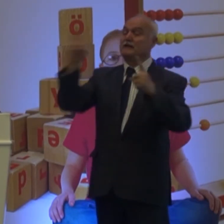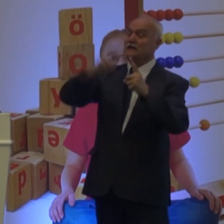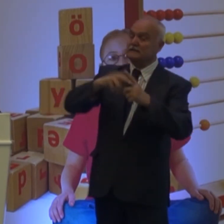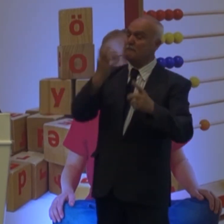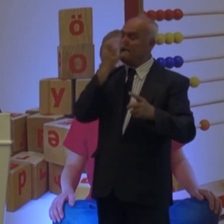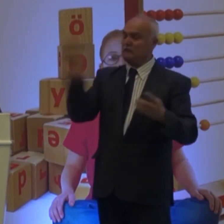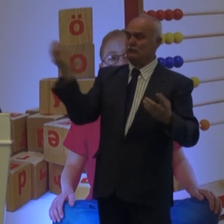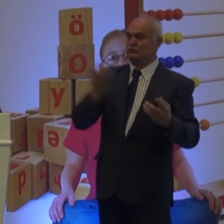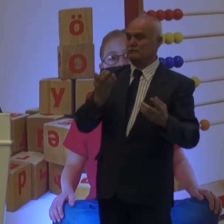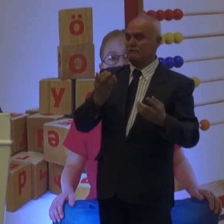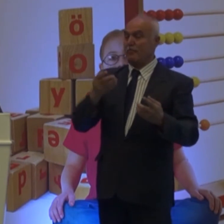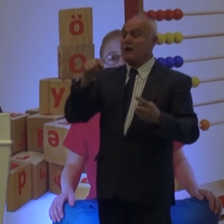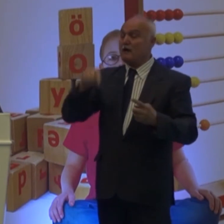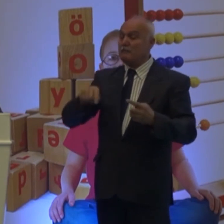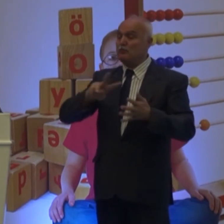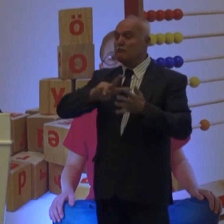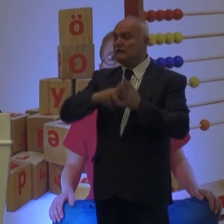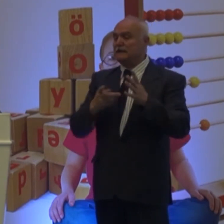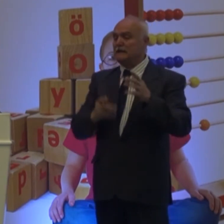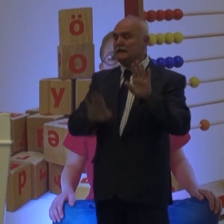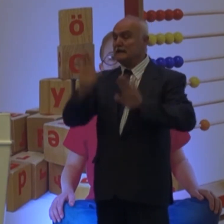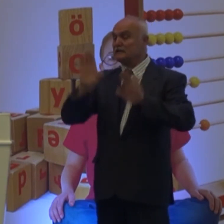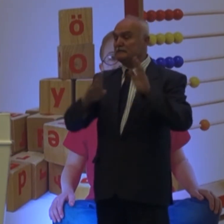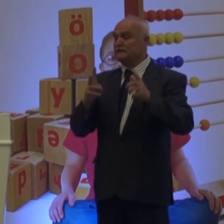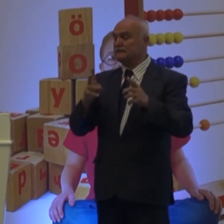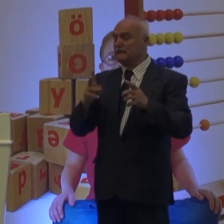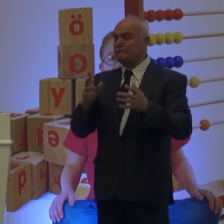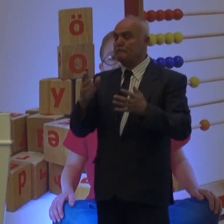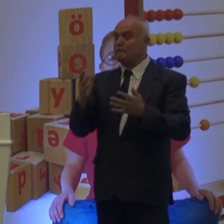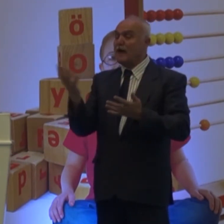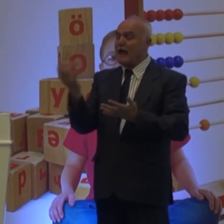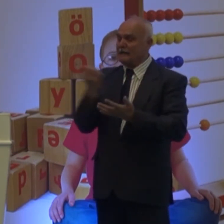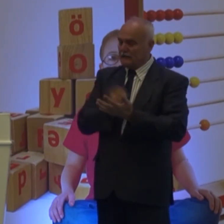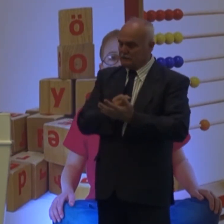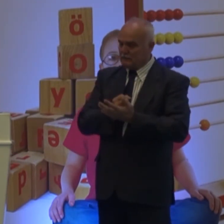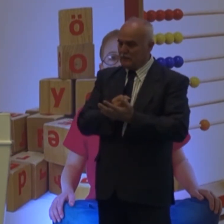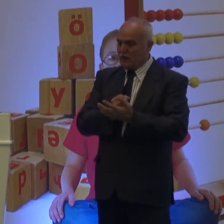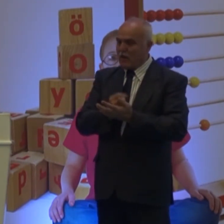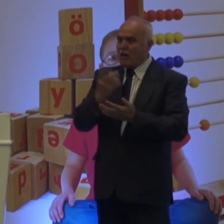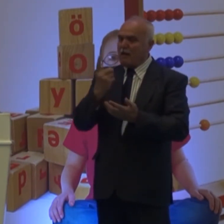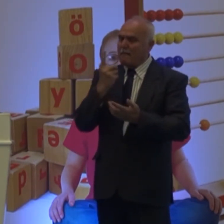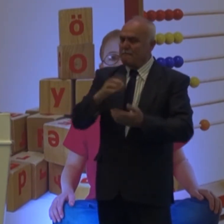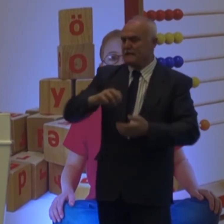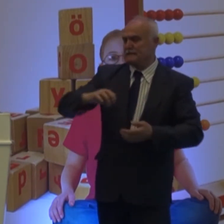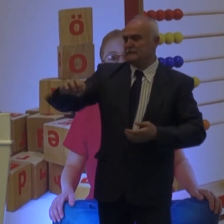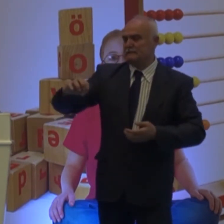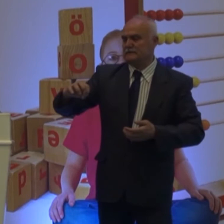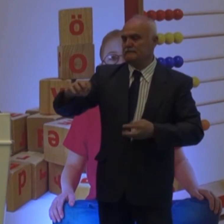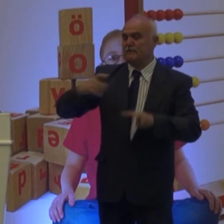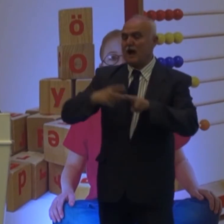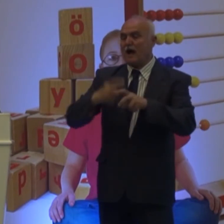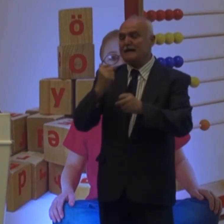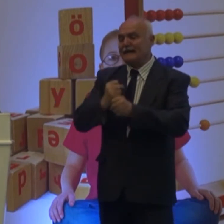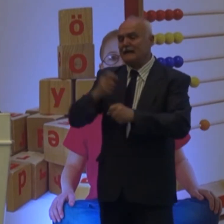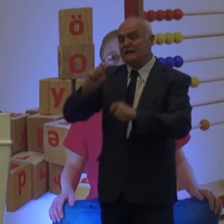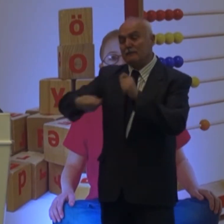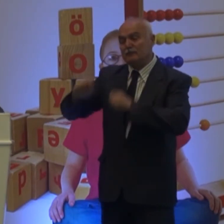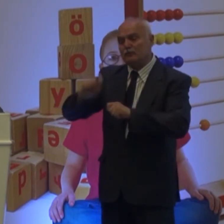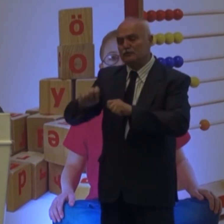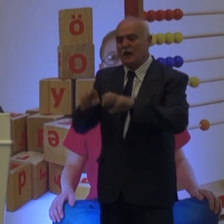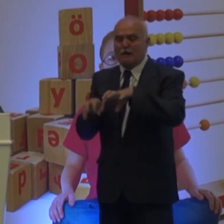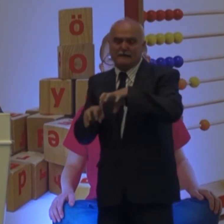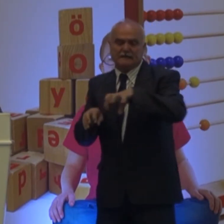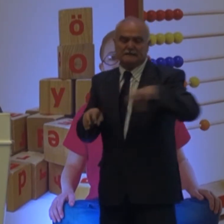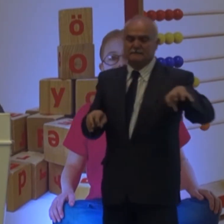Bu materyal yarışmasından elde ettiğimiz materyallerin bir kısmının Ar-Ge'lerini yaptırıyoruz. Bir